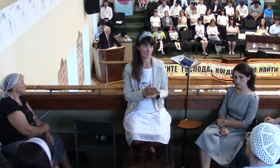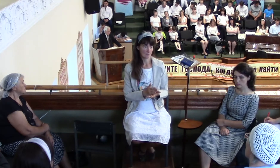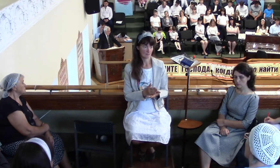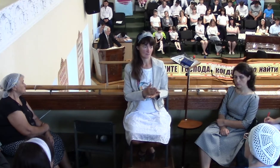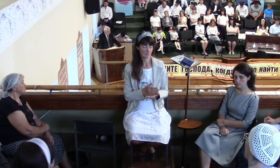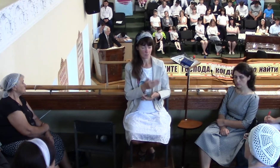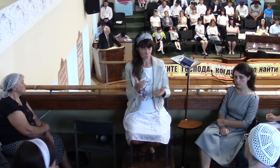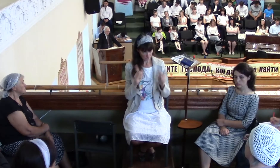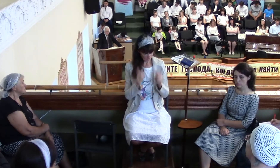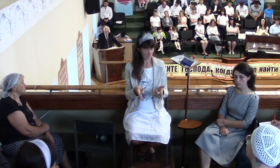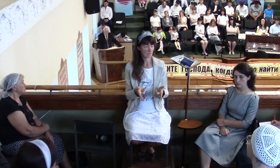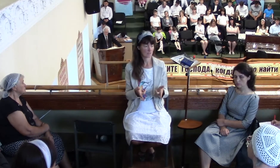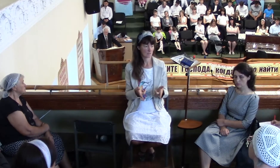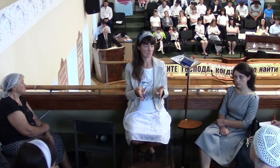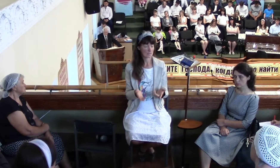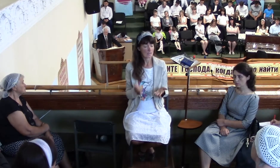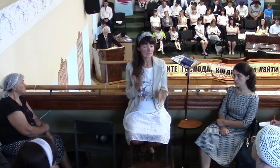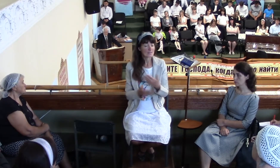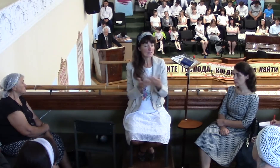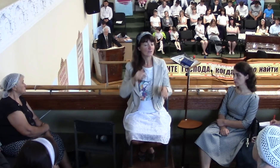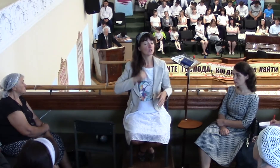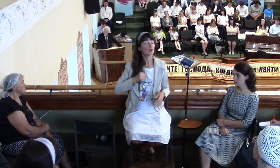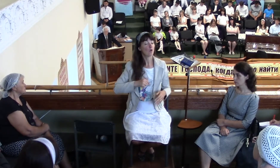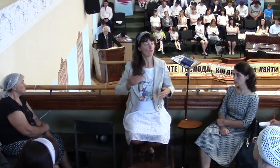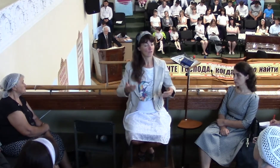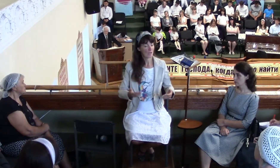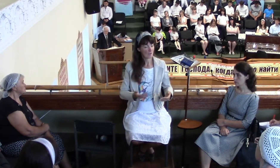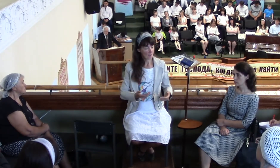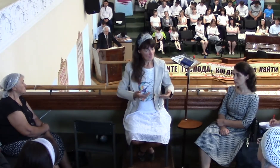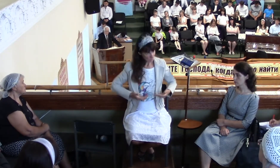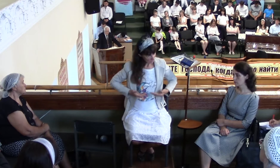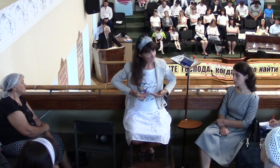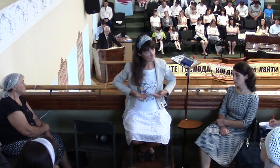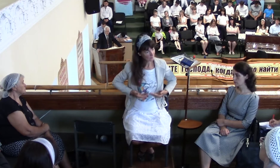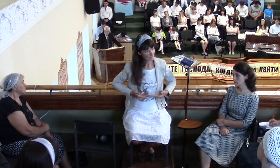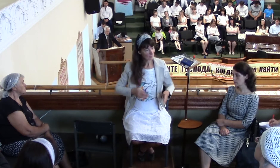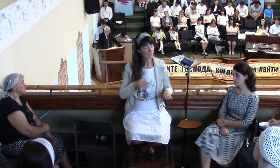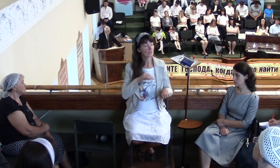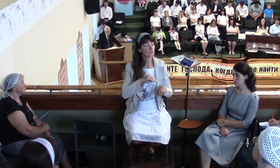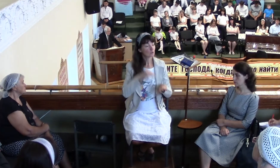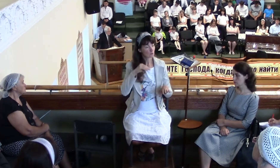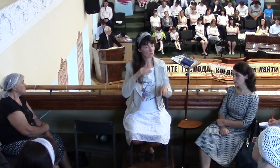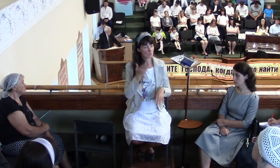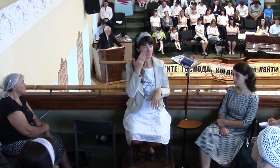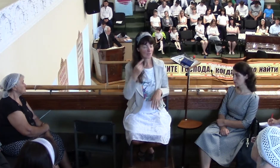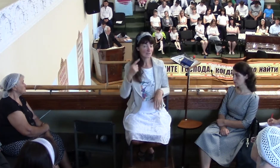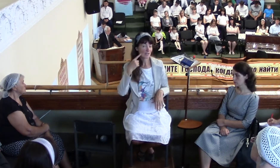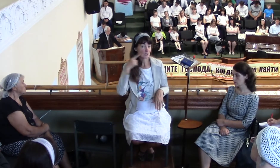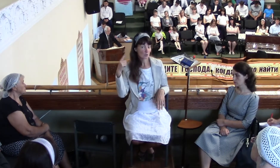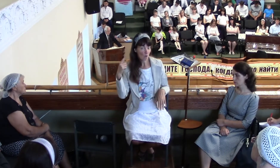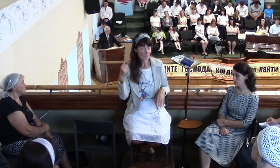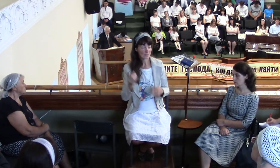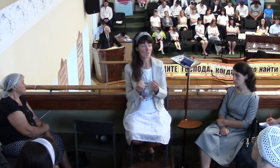с этим, если вы еще духовно живы и чувствуете, когда совесть говорит, когда совесть